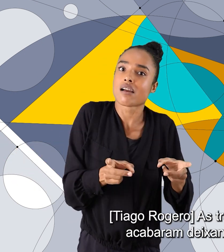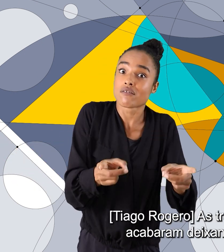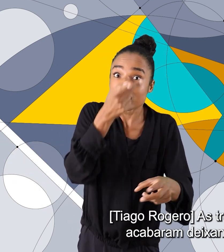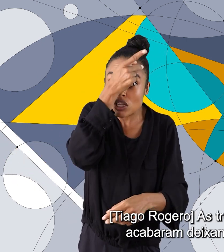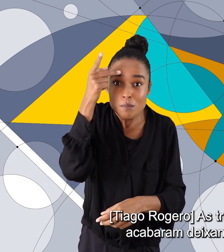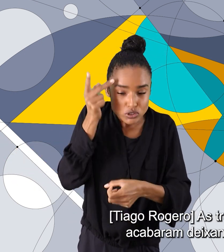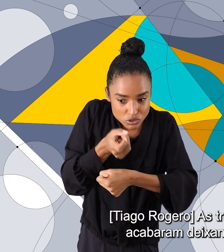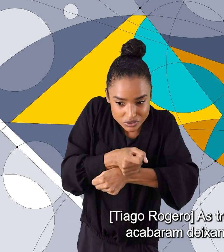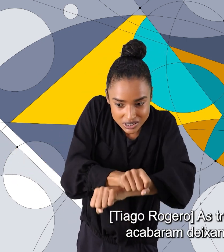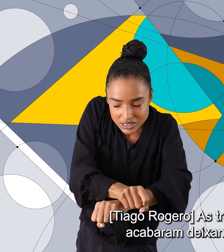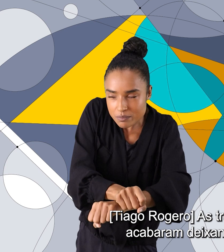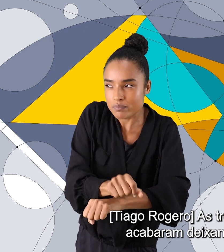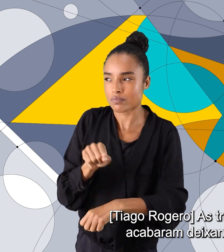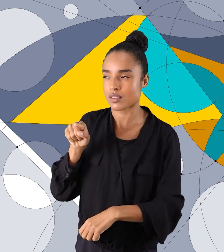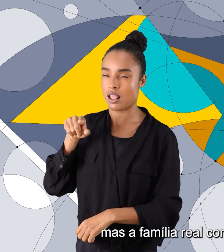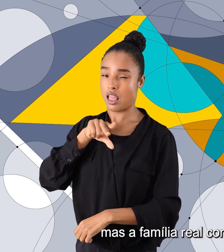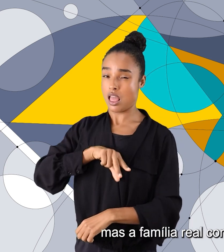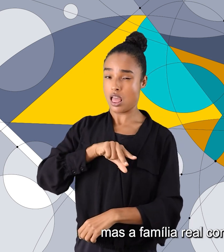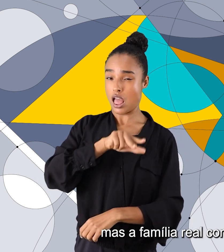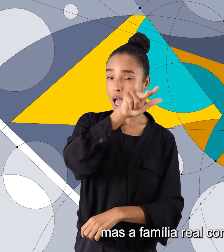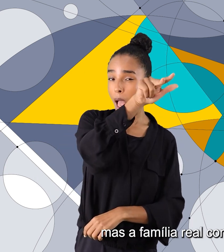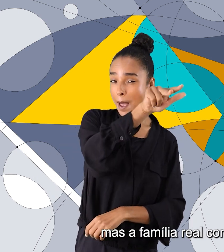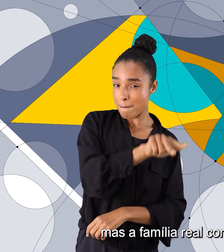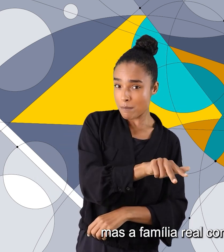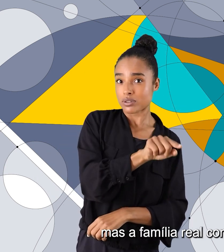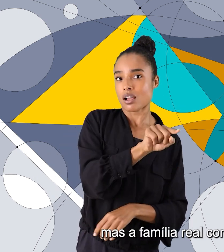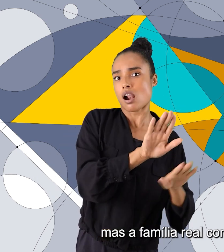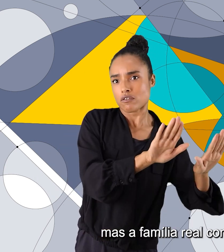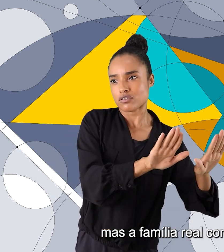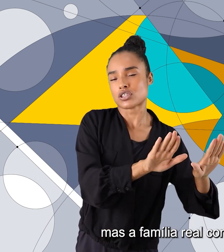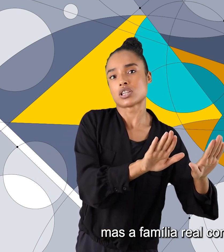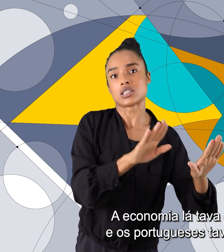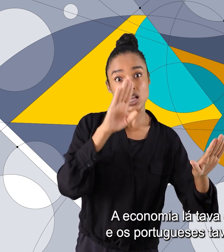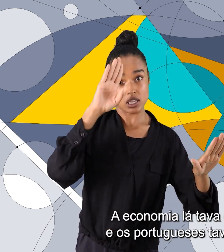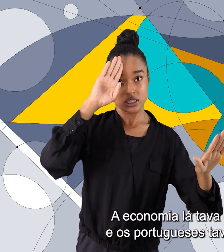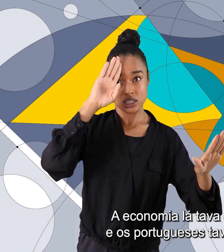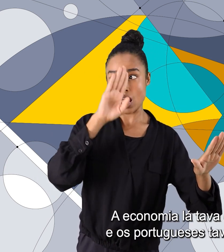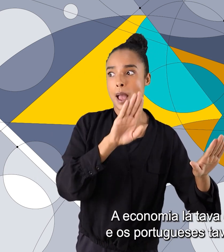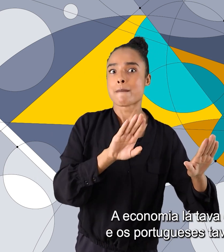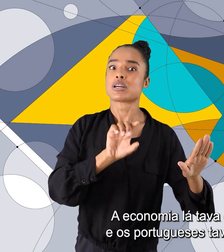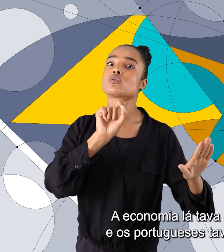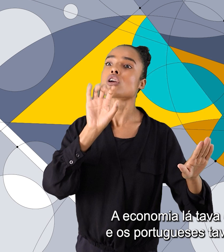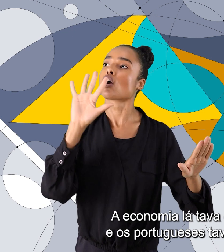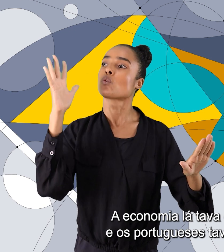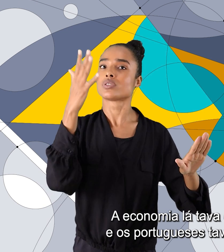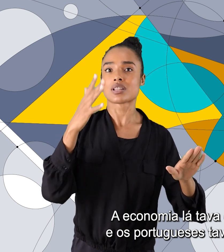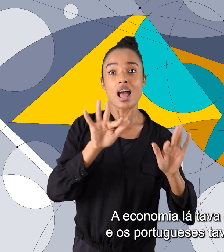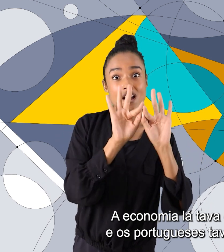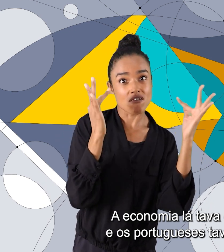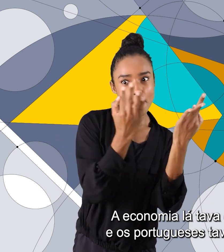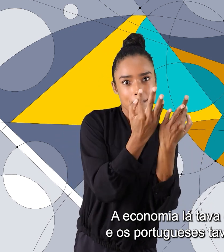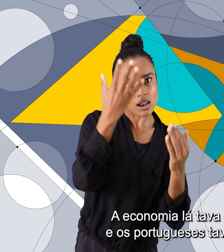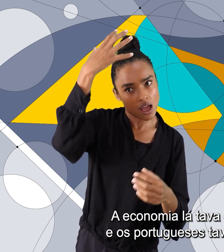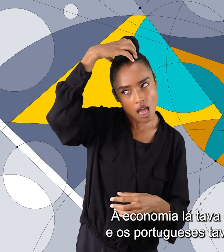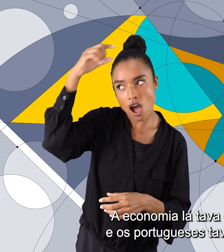tropas francesas acabaram deixando Portugal, mas a família real continuou no Brasil. A economia lá estava em frangalhos e